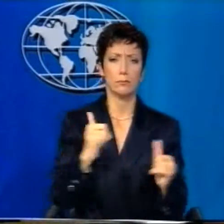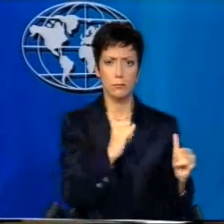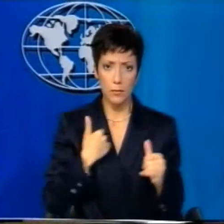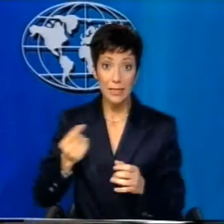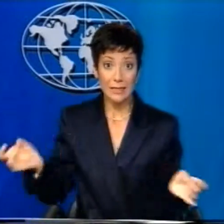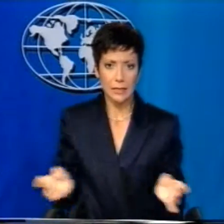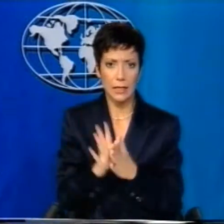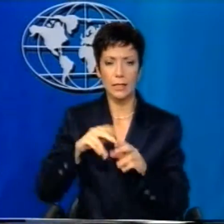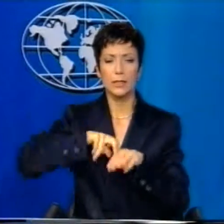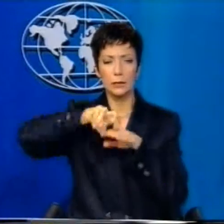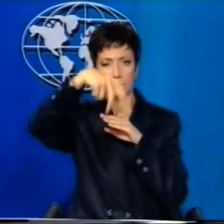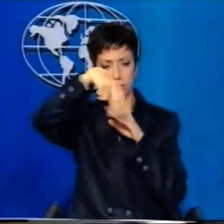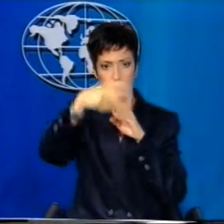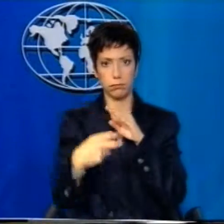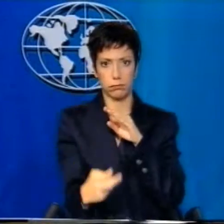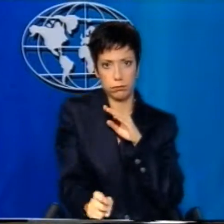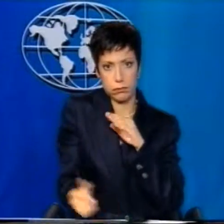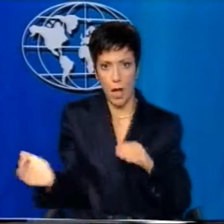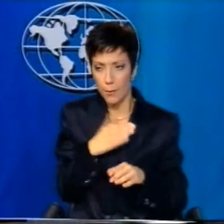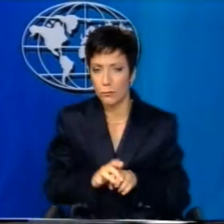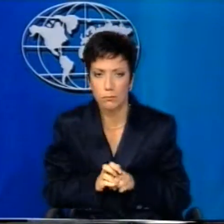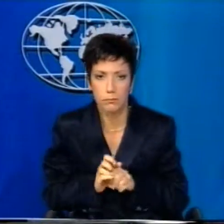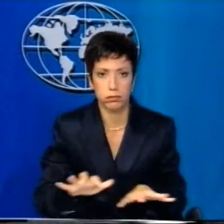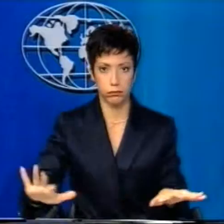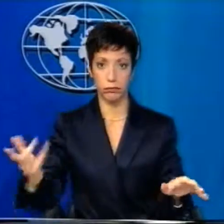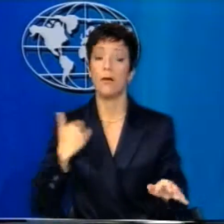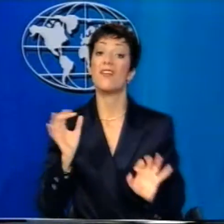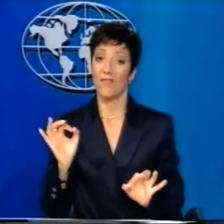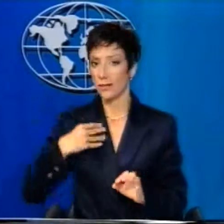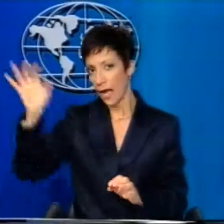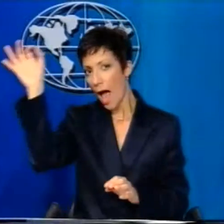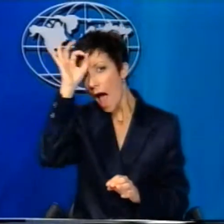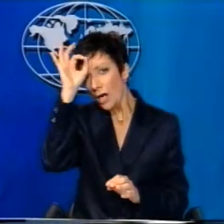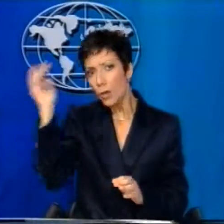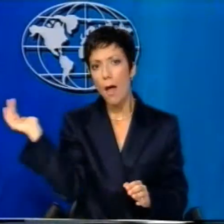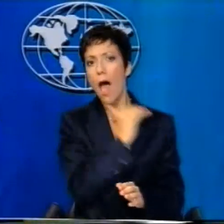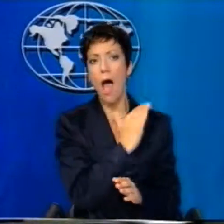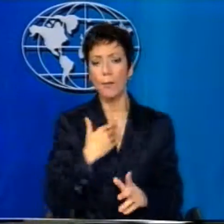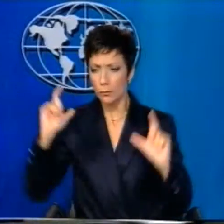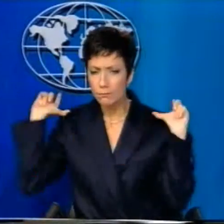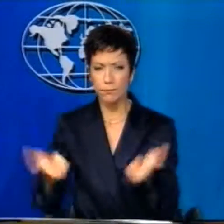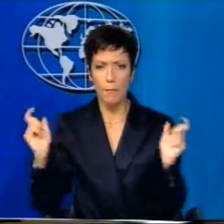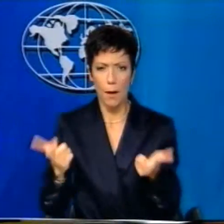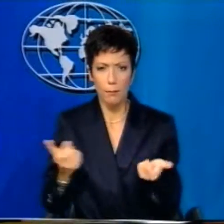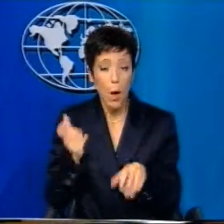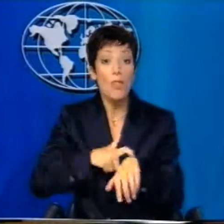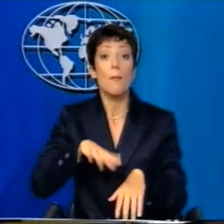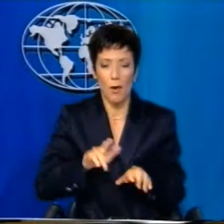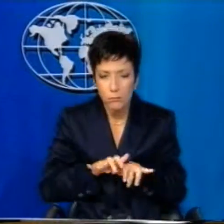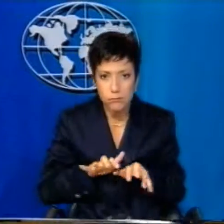στο προάβλιο. Οι αστυνομικοί κατάφεραν να συλλάβουν τους 11 από αυτούς πριν προλάβουν να απομακρυνθούν από την περιοχή.